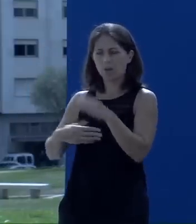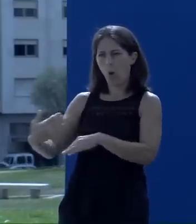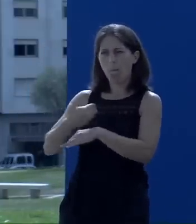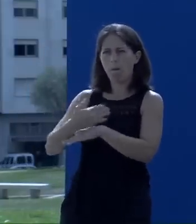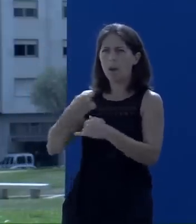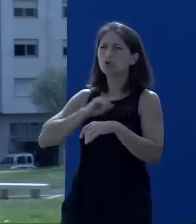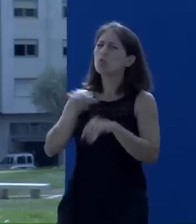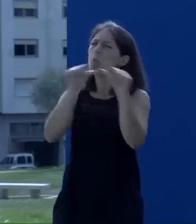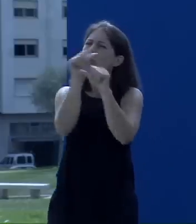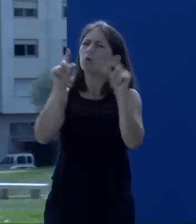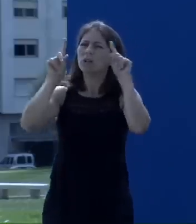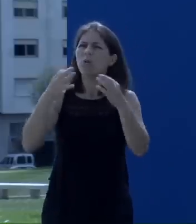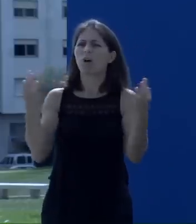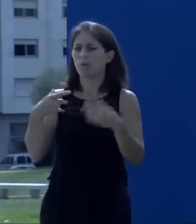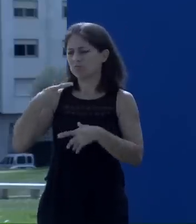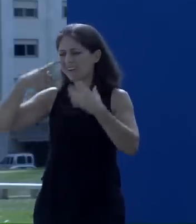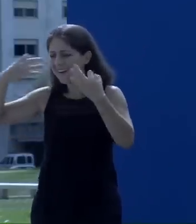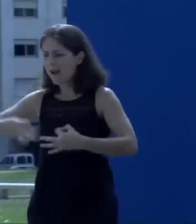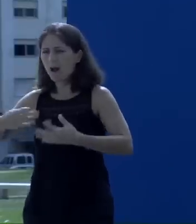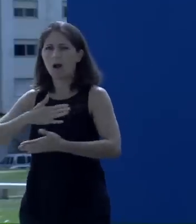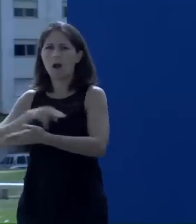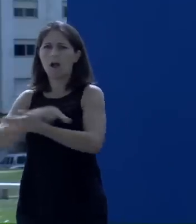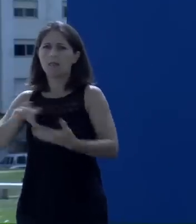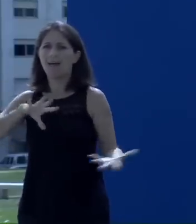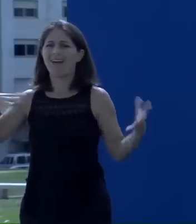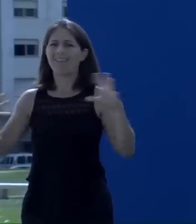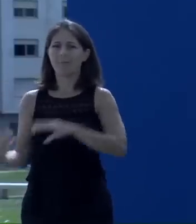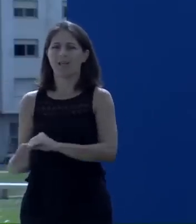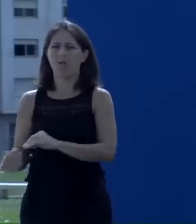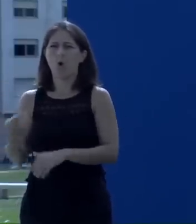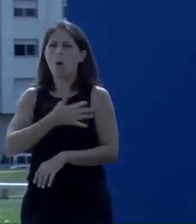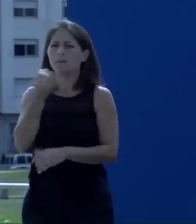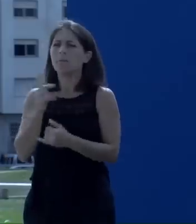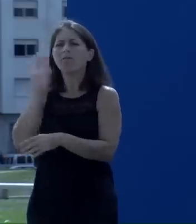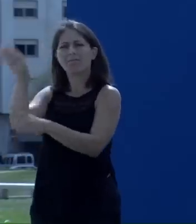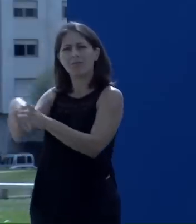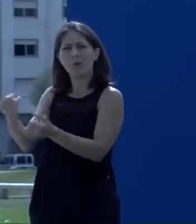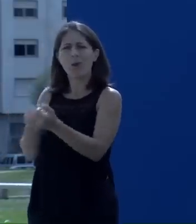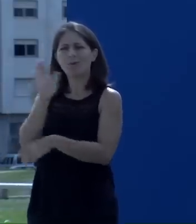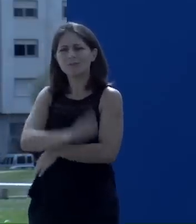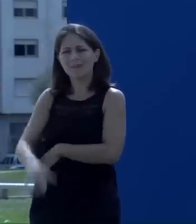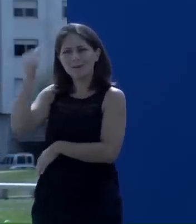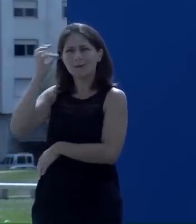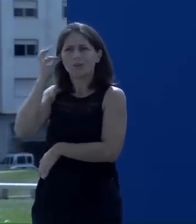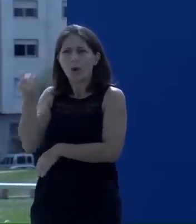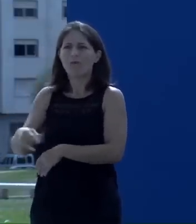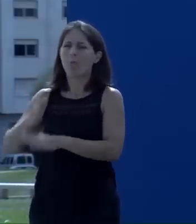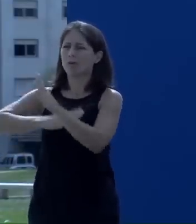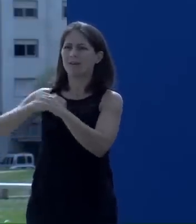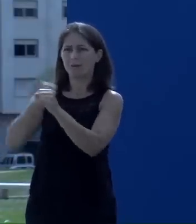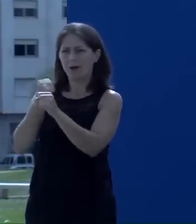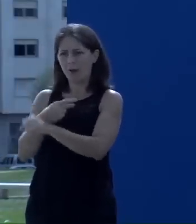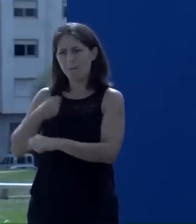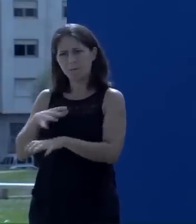modelo educativo adaptado á realidade galega e, sobre todo, cheo das fillas e fillos da clase traballadora. No que